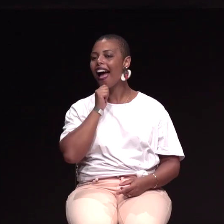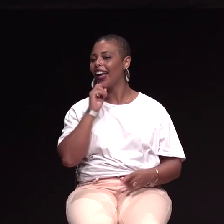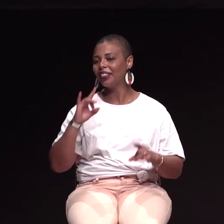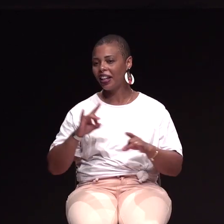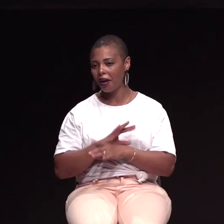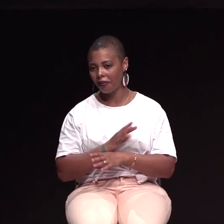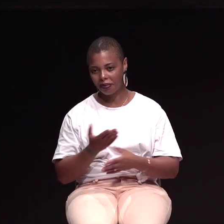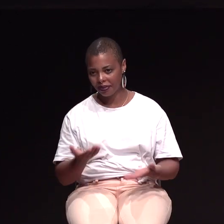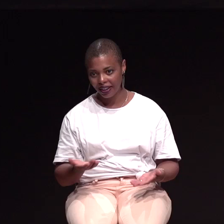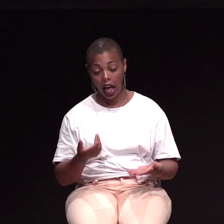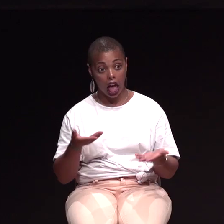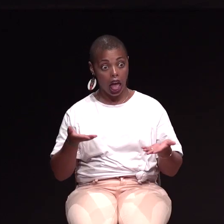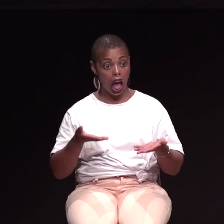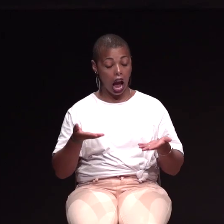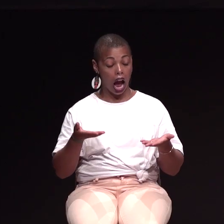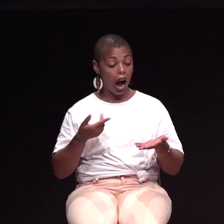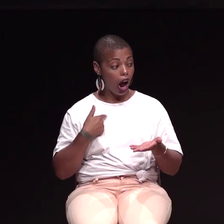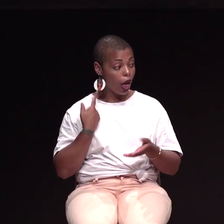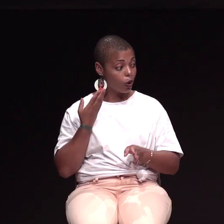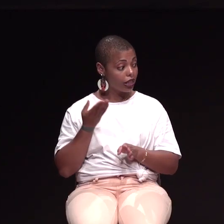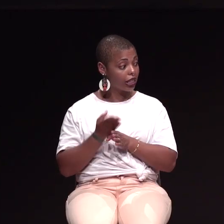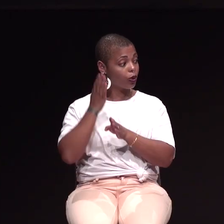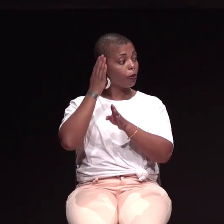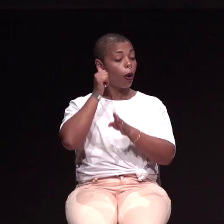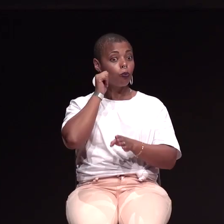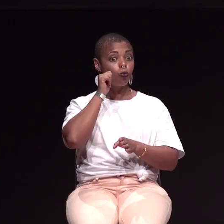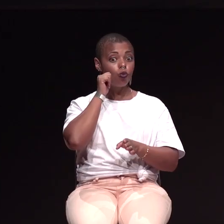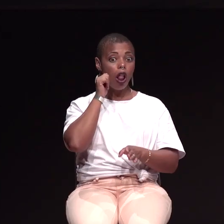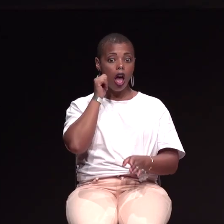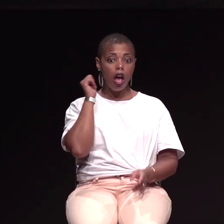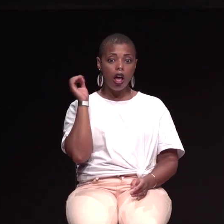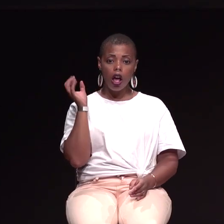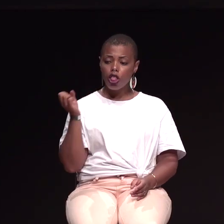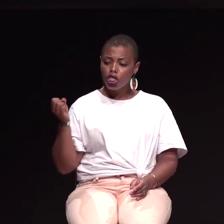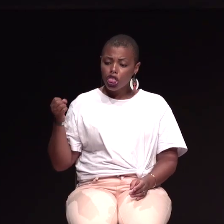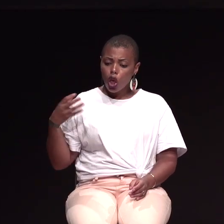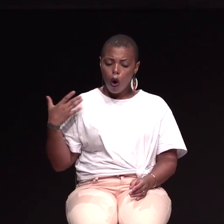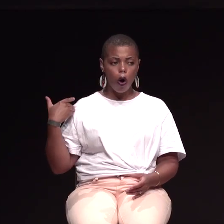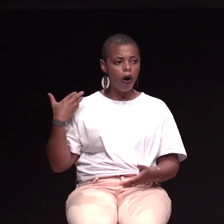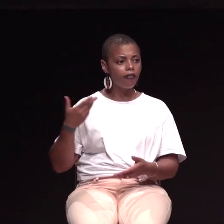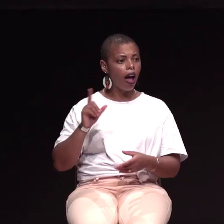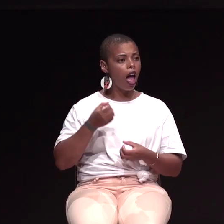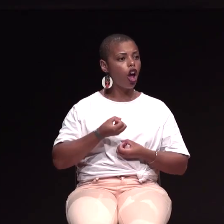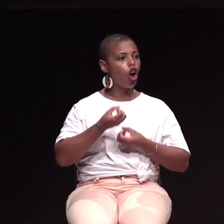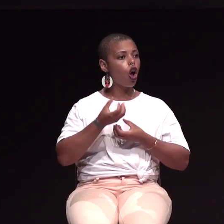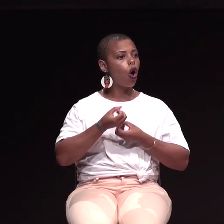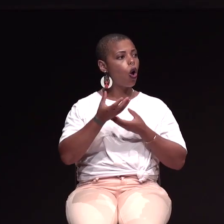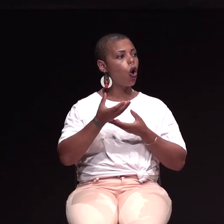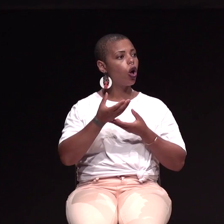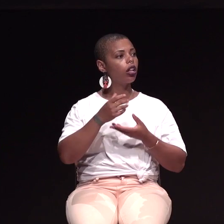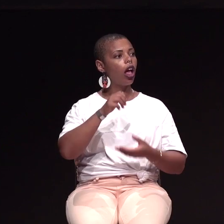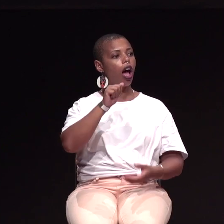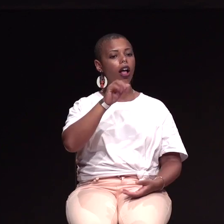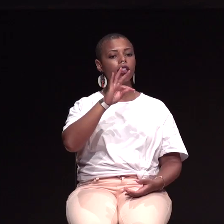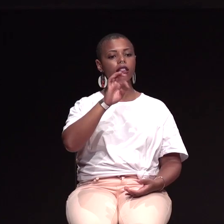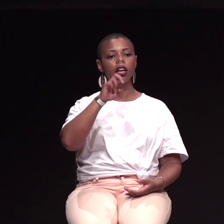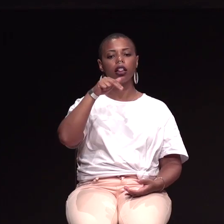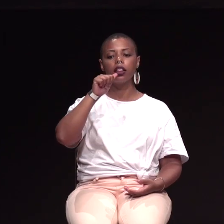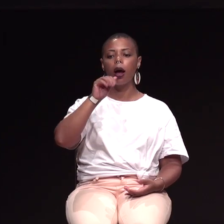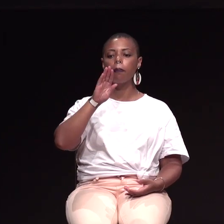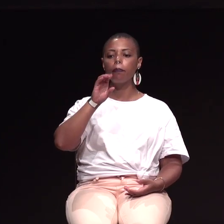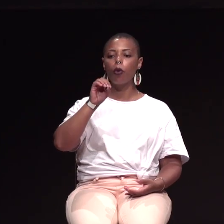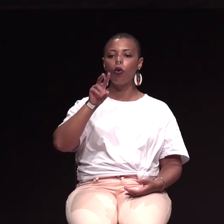E eu acabei de descobrir uma autora recente também, que é um livro de contos, que chama Atena Beauvoir, que me